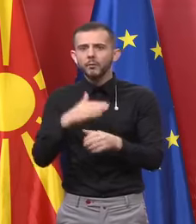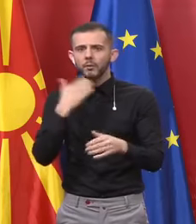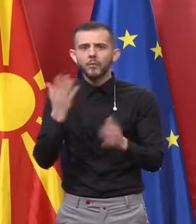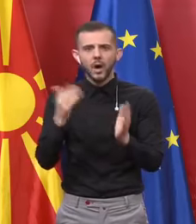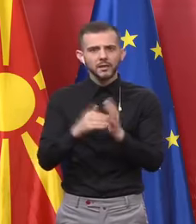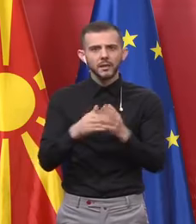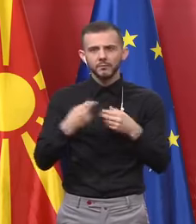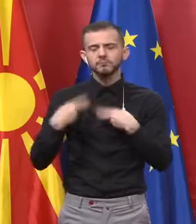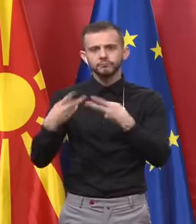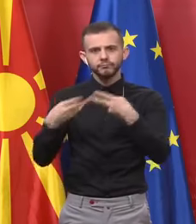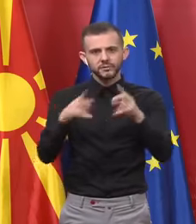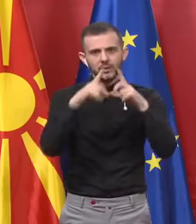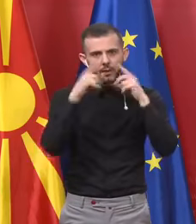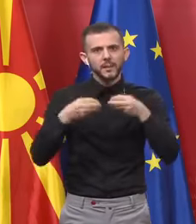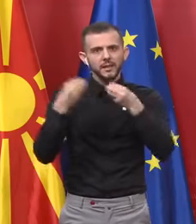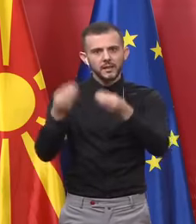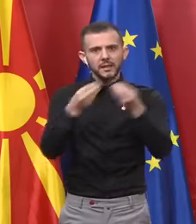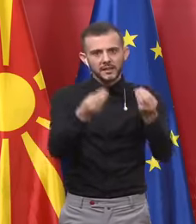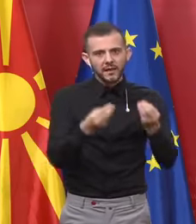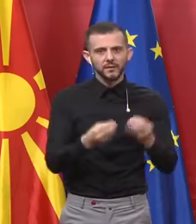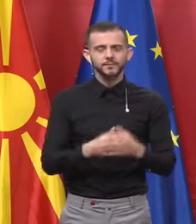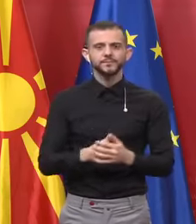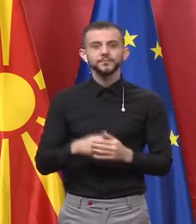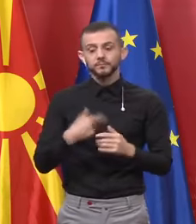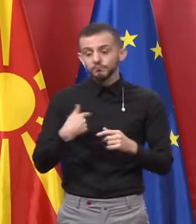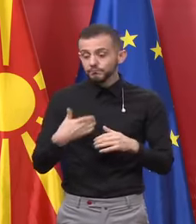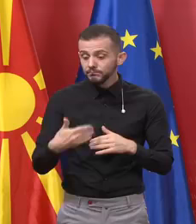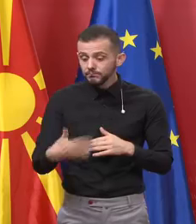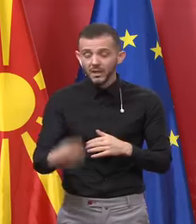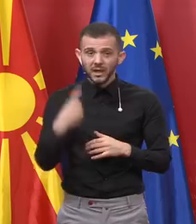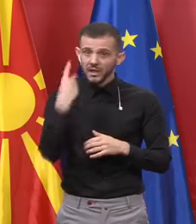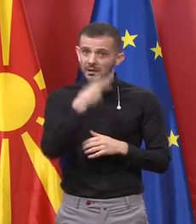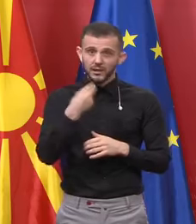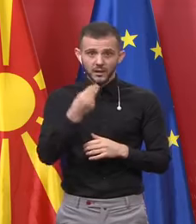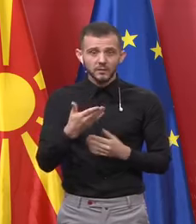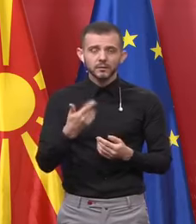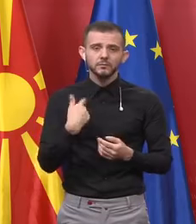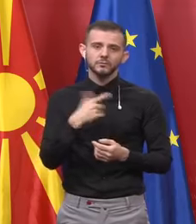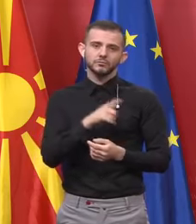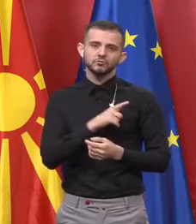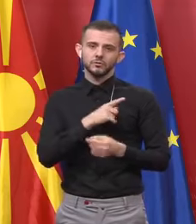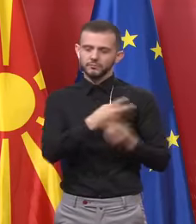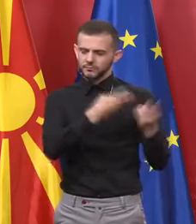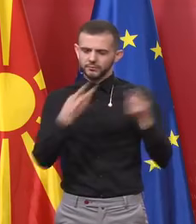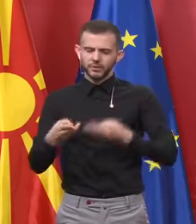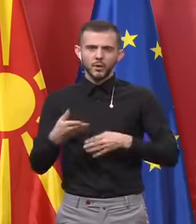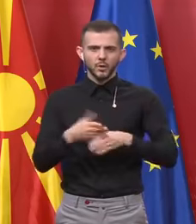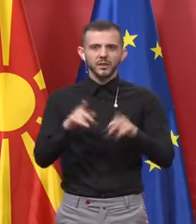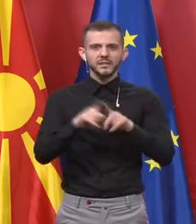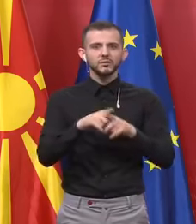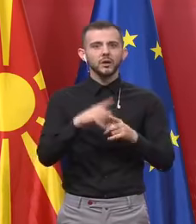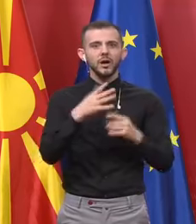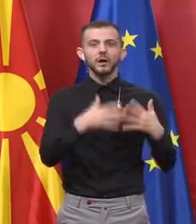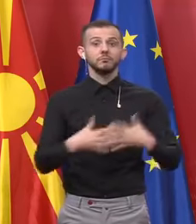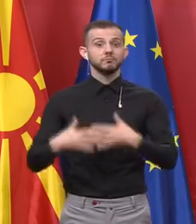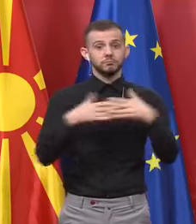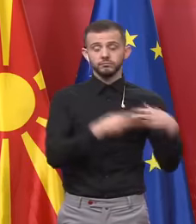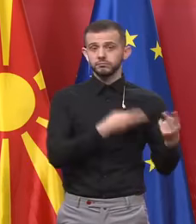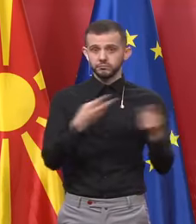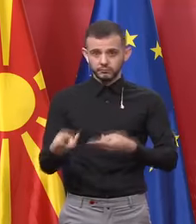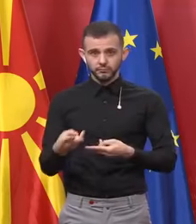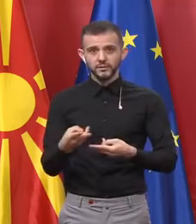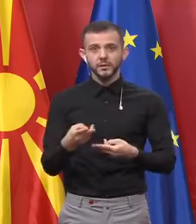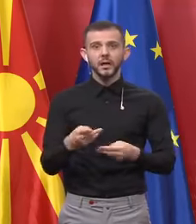односно трошење на маските. Кон крајот на оваа недела се очекува да стигне и помошта од Соединетите Американски држави